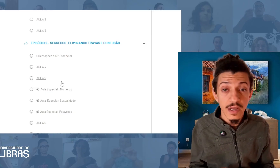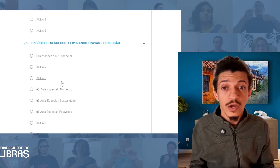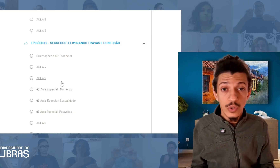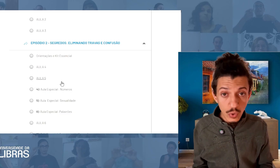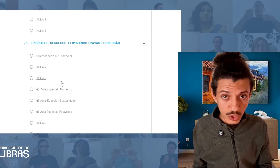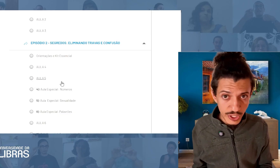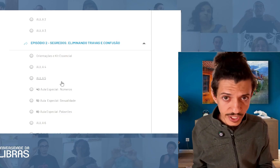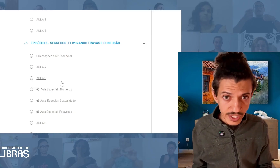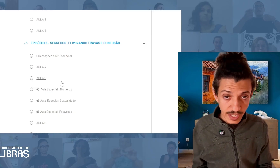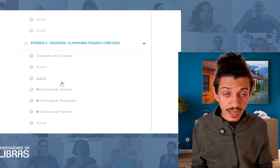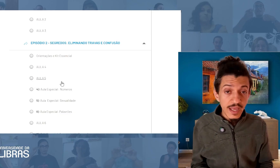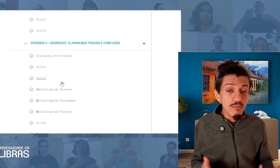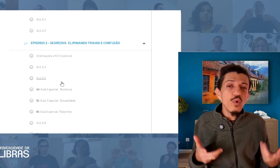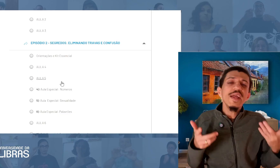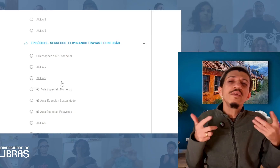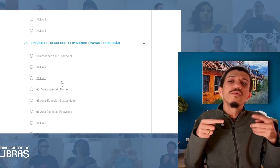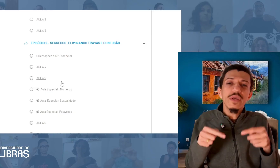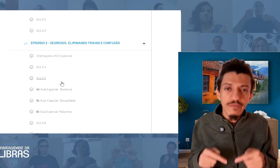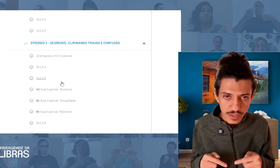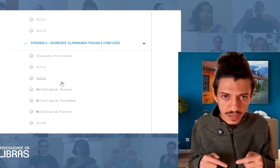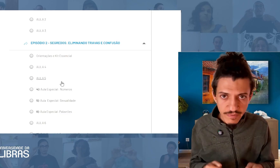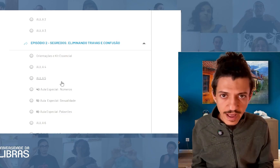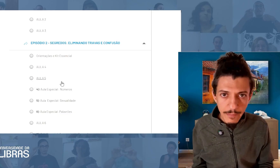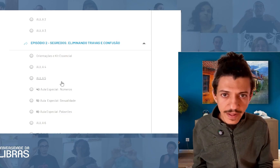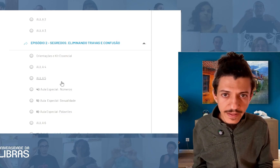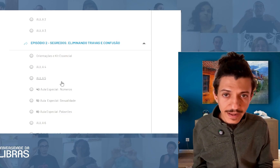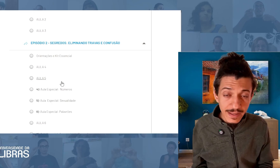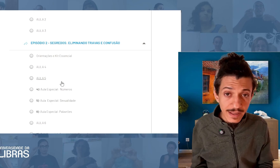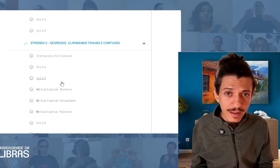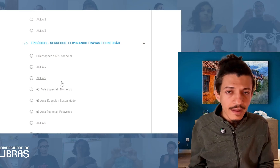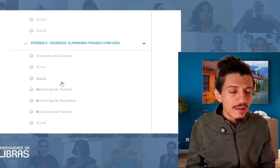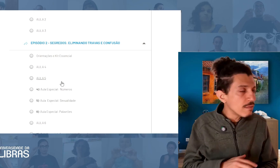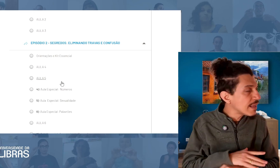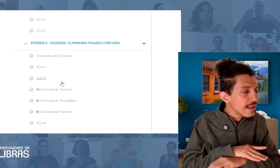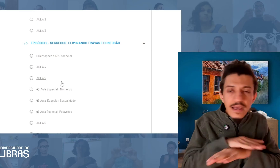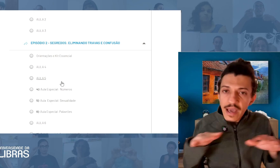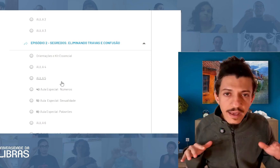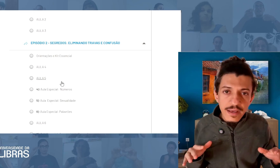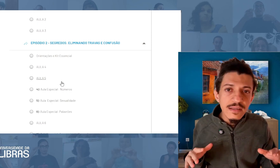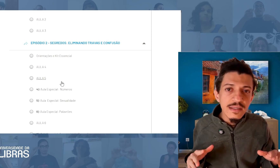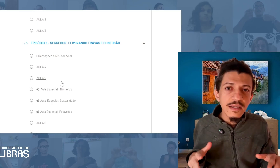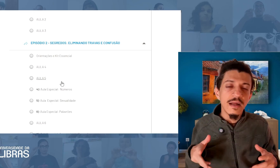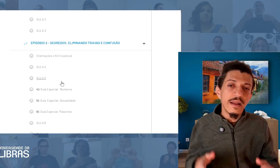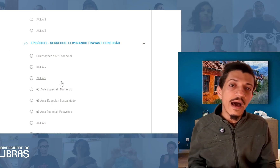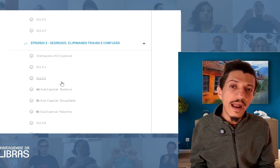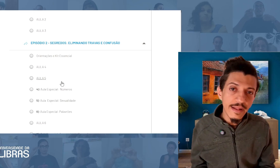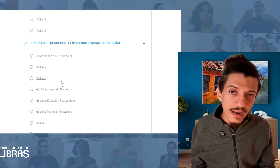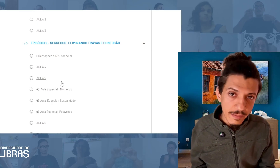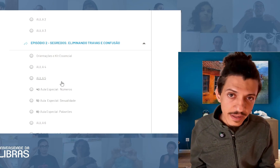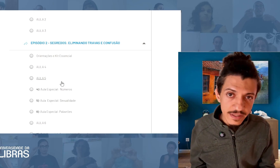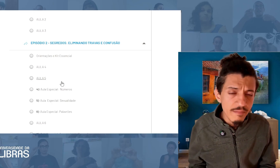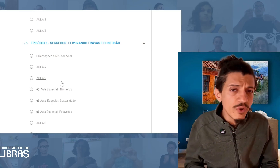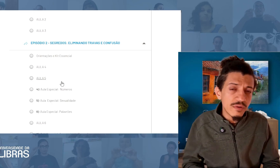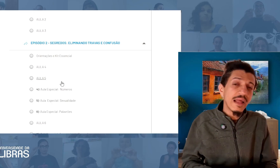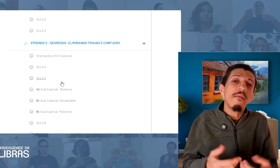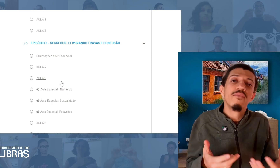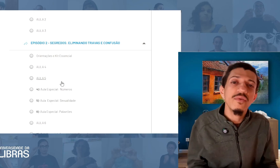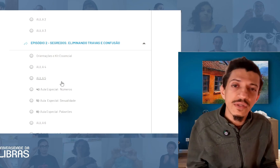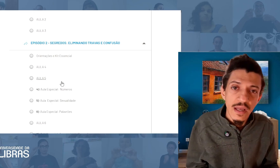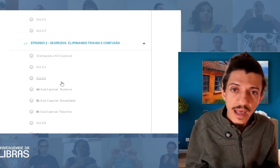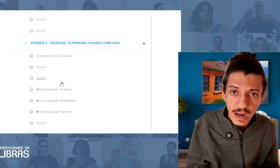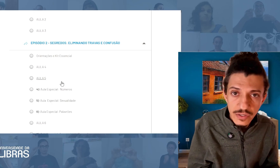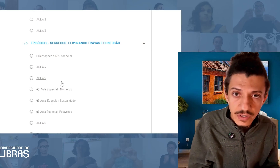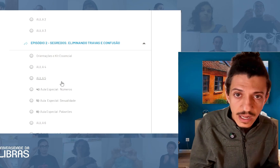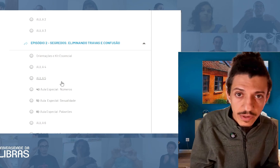Libras no dia a dia. E muito do que você vai aprender aqui, não tem ninguém que ensina na área da Libras. Tem muitos